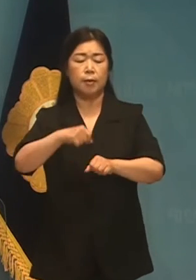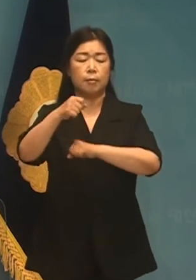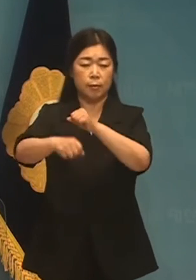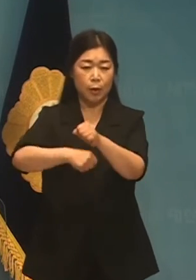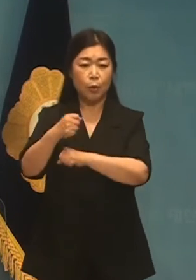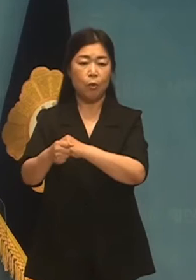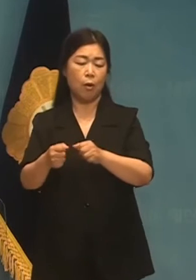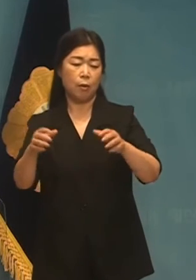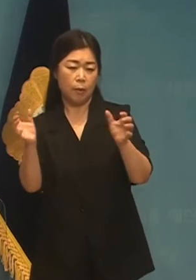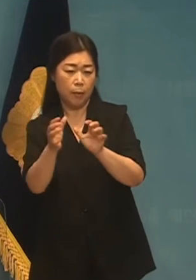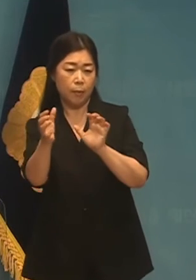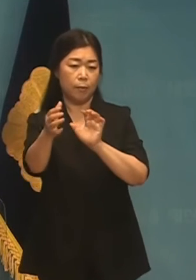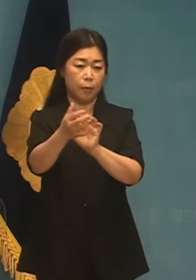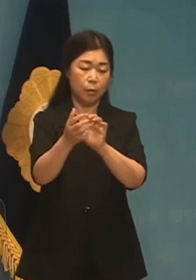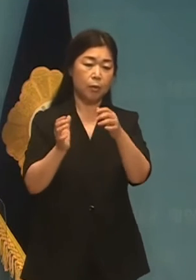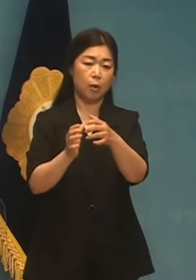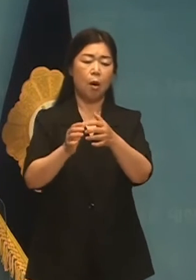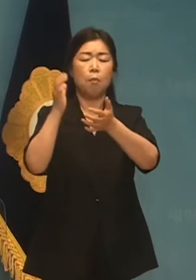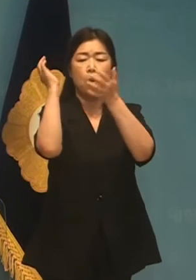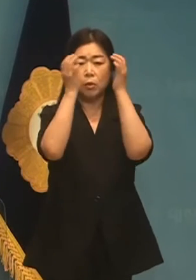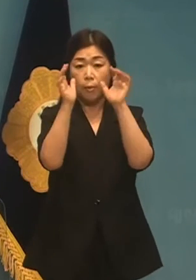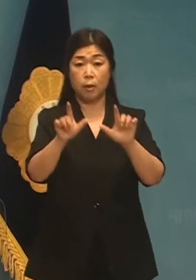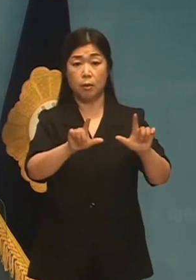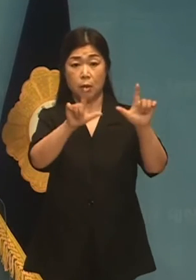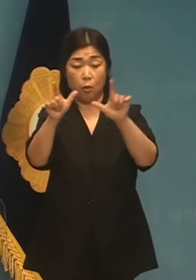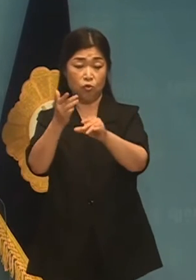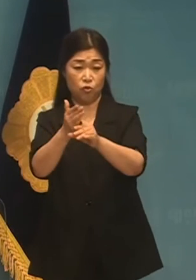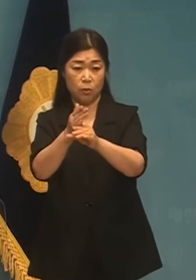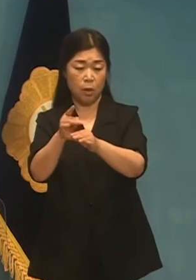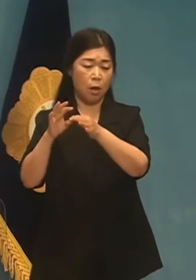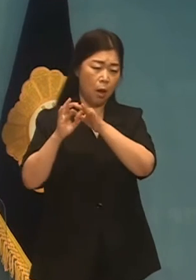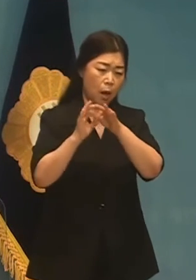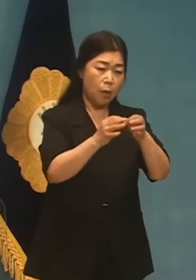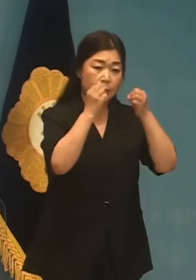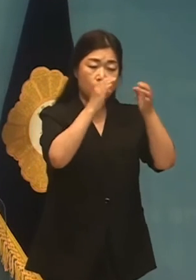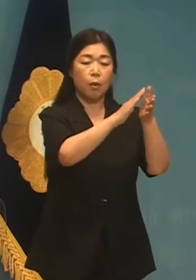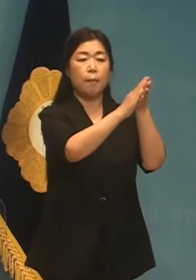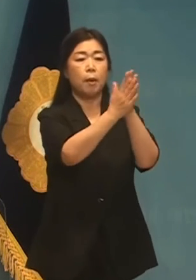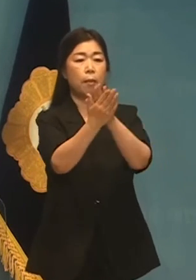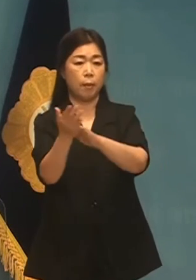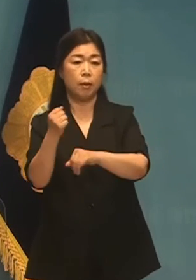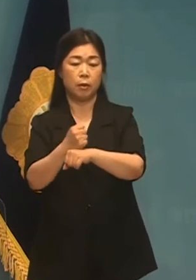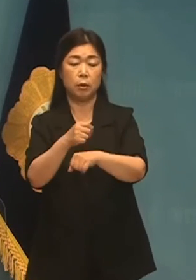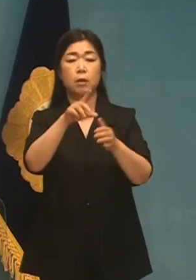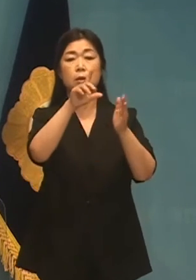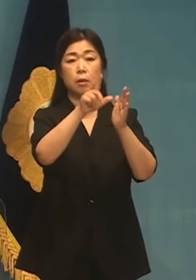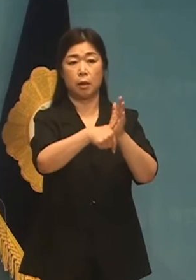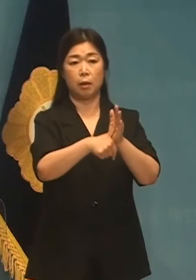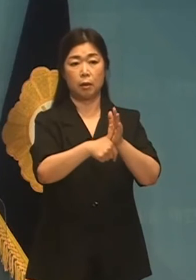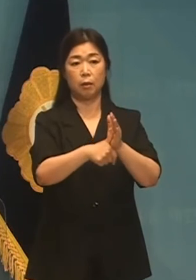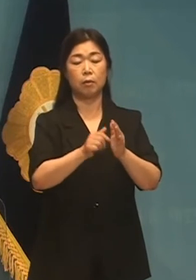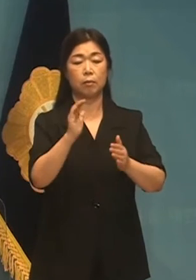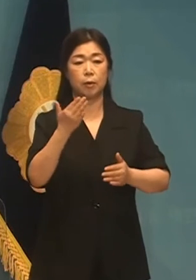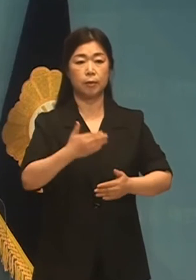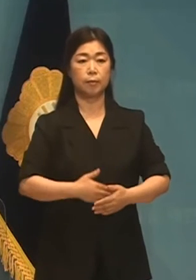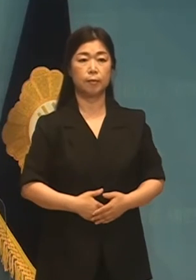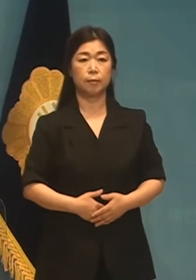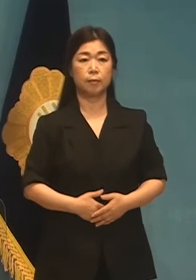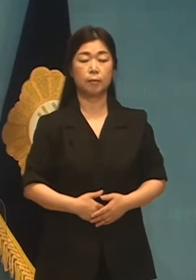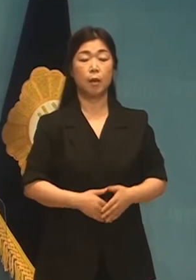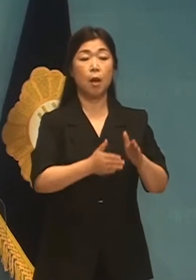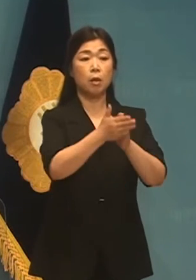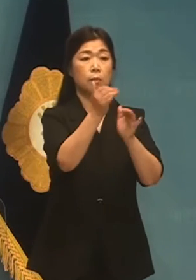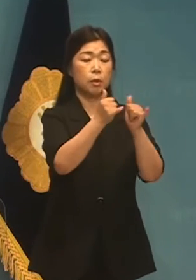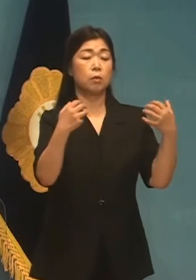자유롭게 결합해서 복잡한 사회의 중심을 끊임없이 새롭게 만들어가는 시대가 왔습니다.